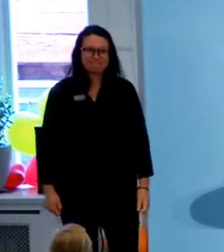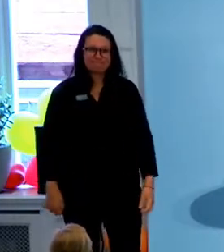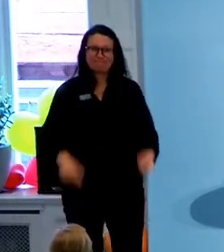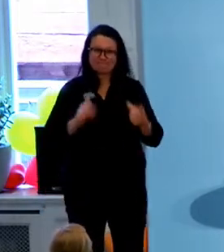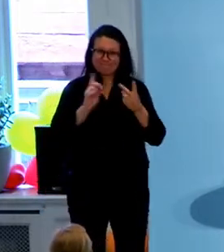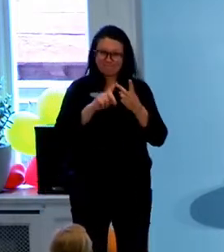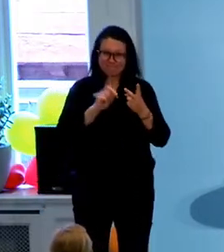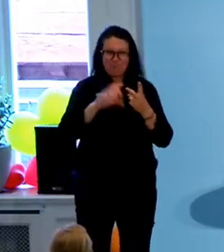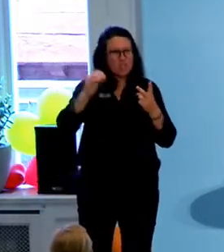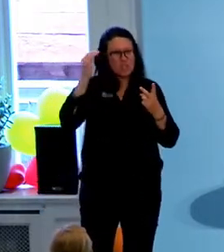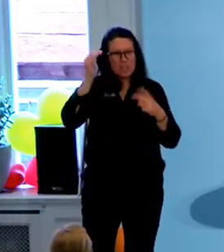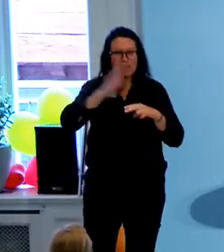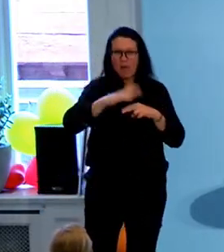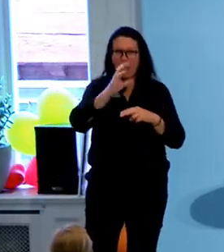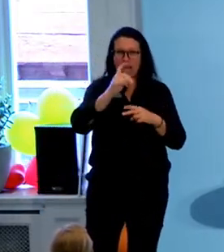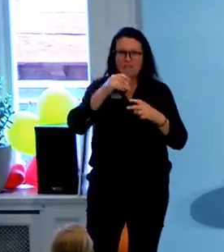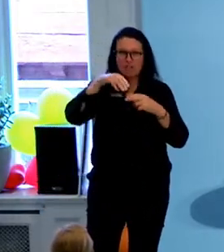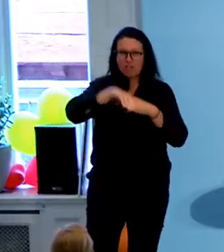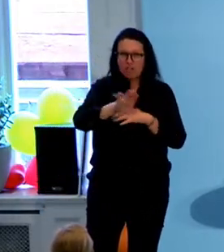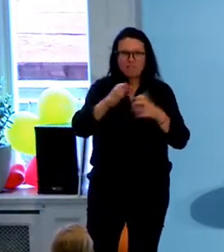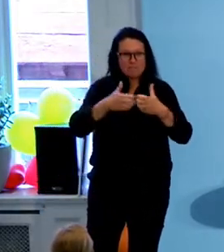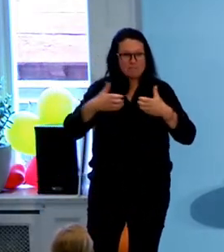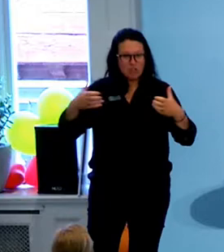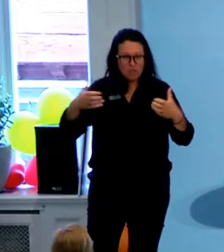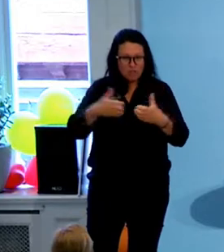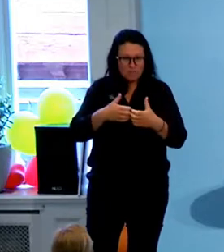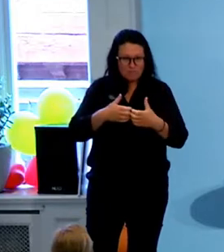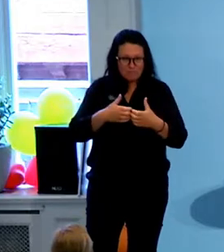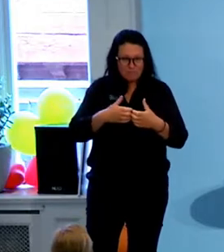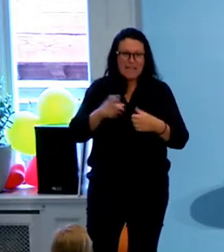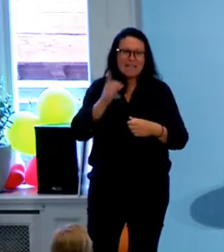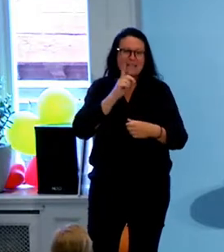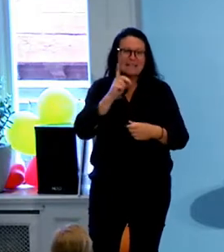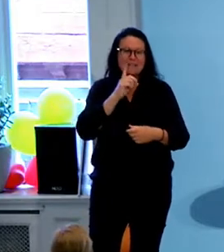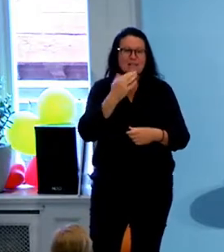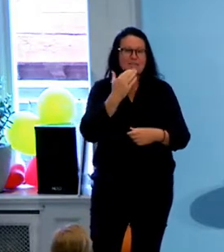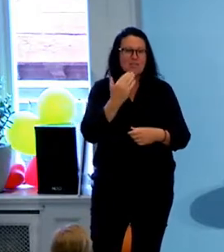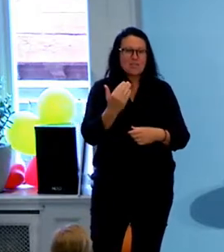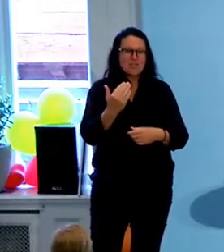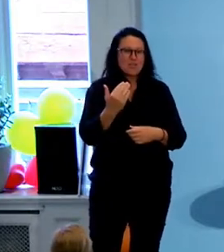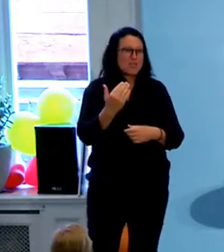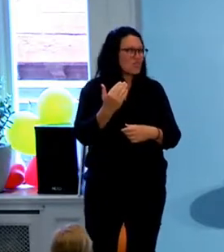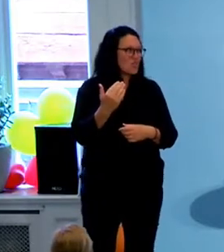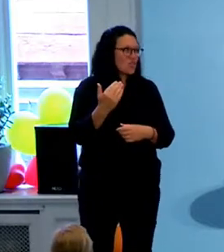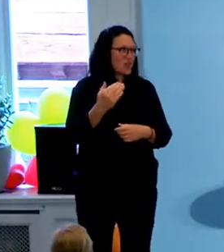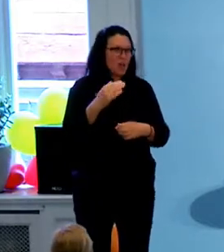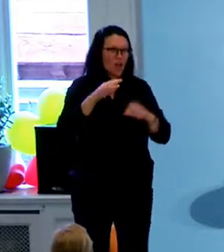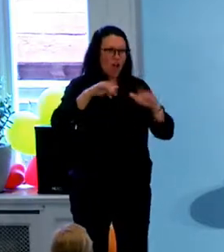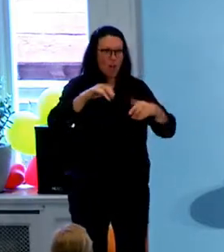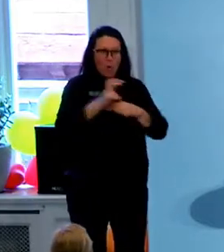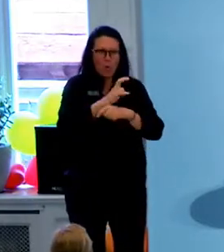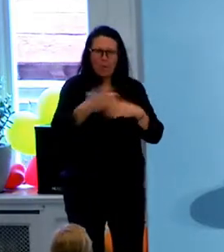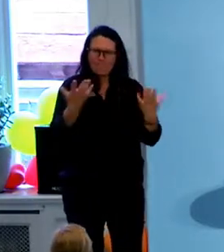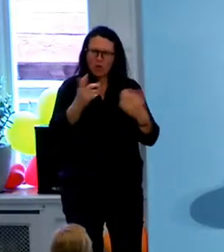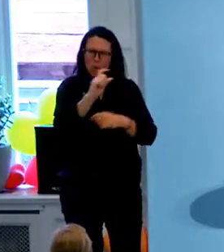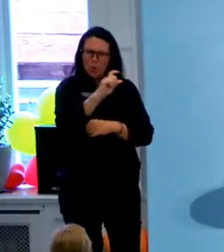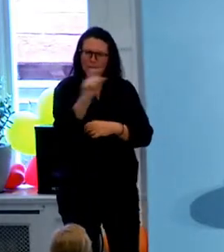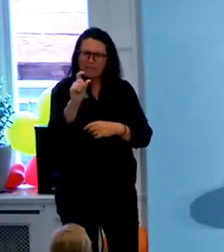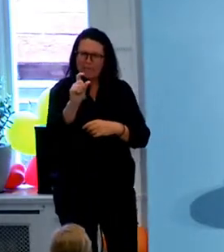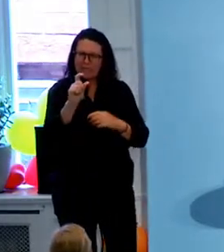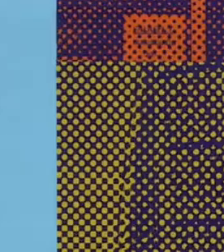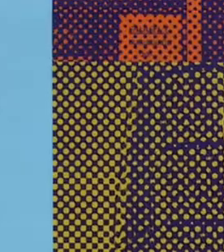andra är att när man lyssnar på ett Almedalsseminarium, då är det alltid bra att ha kollat vad rubriken